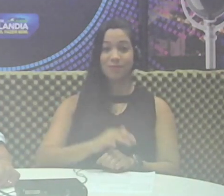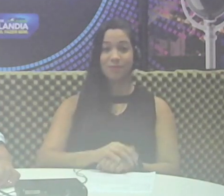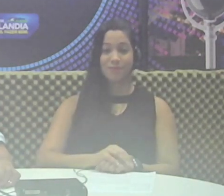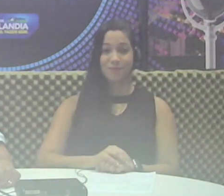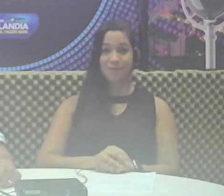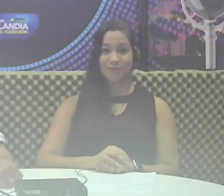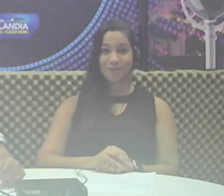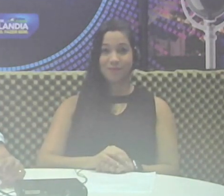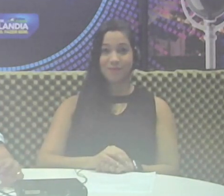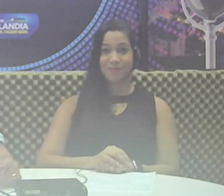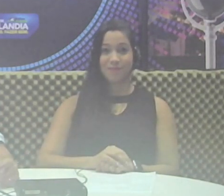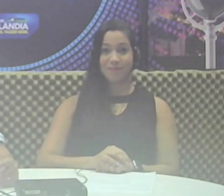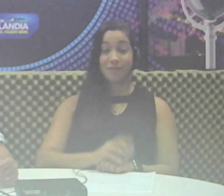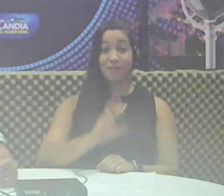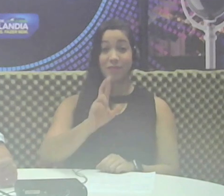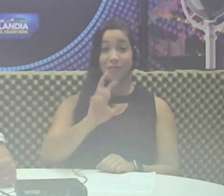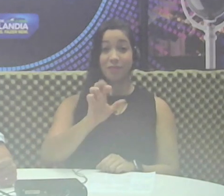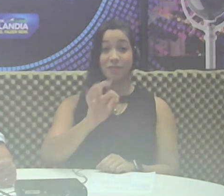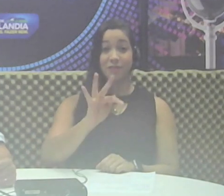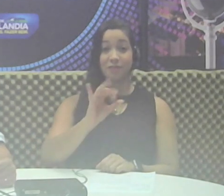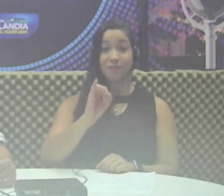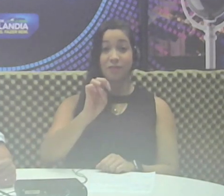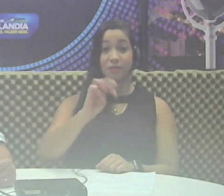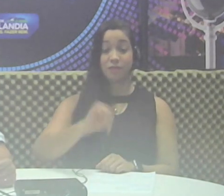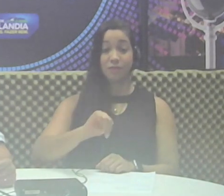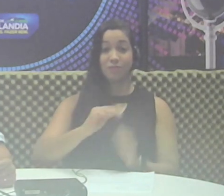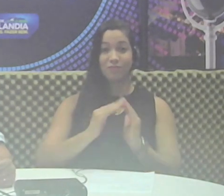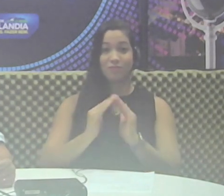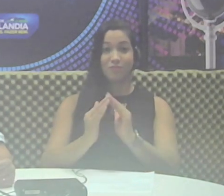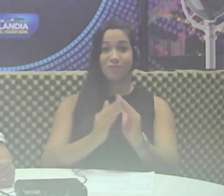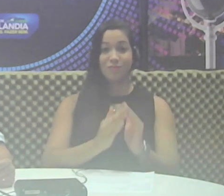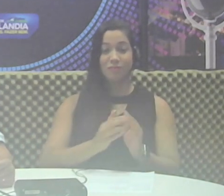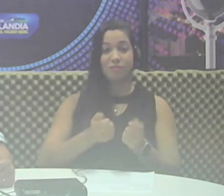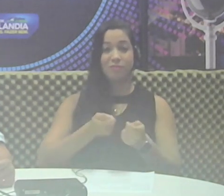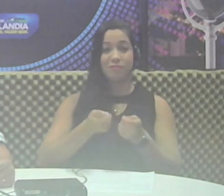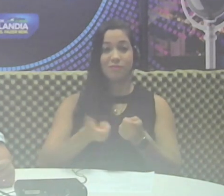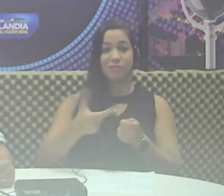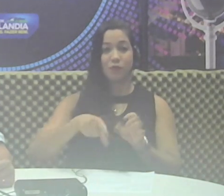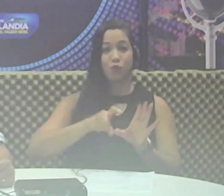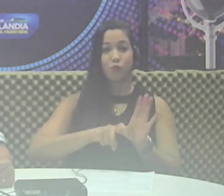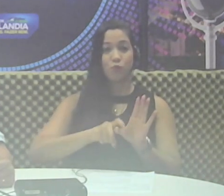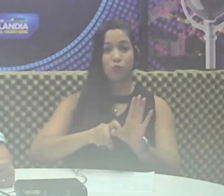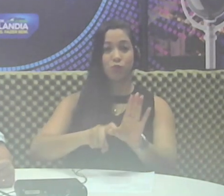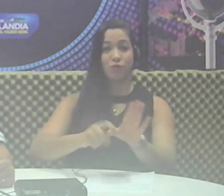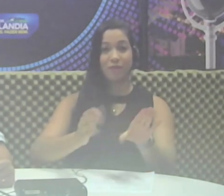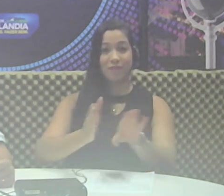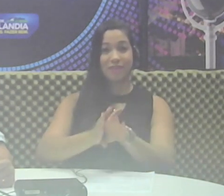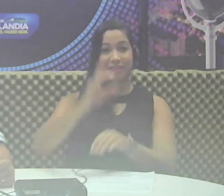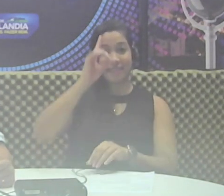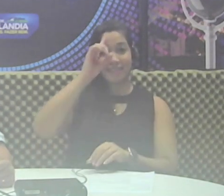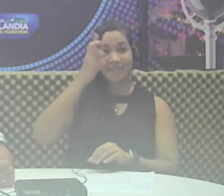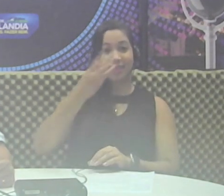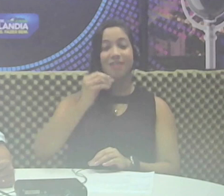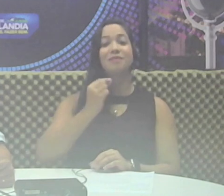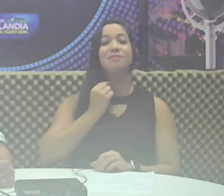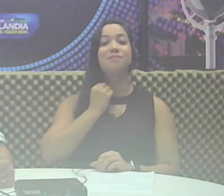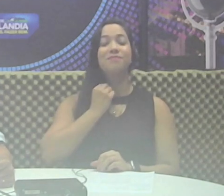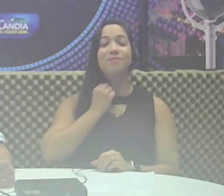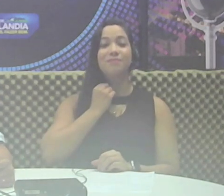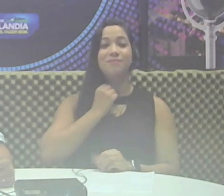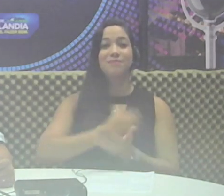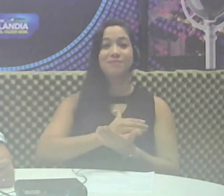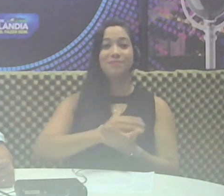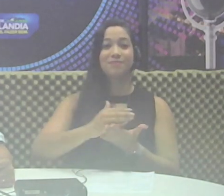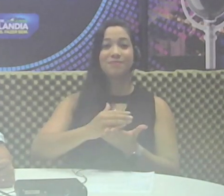Refim habitacional possibilita renegociação de dívidas até 30 de maio. Essas e outras